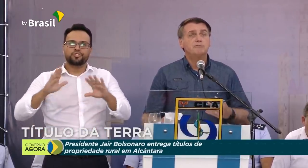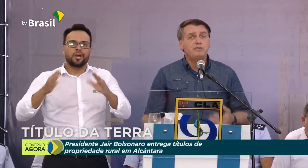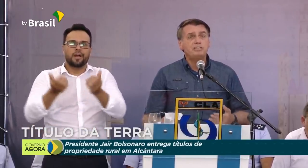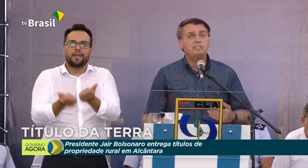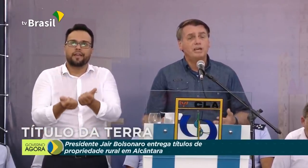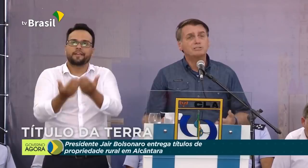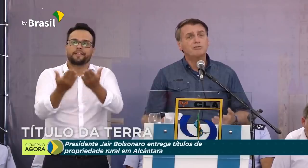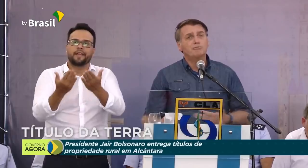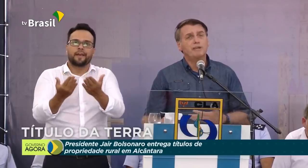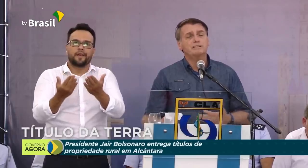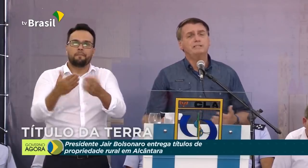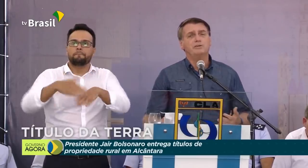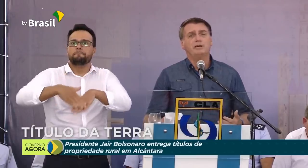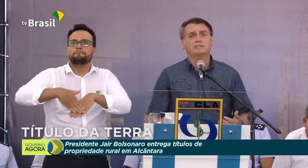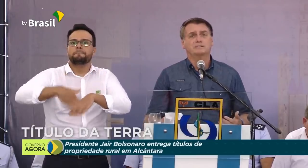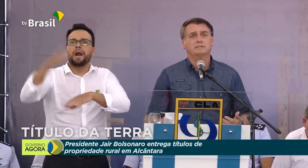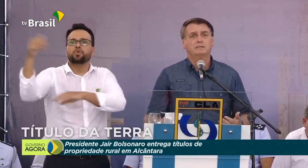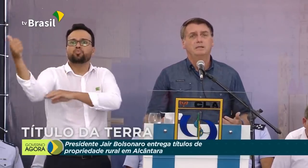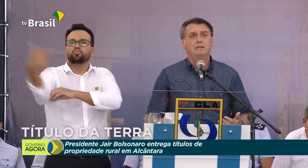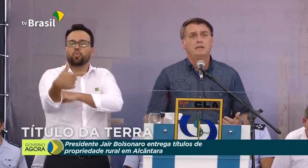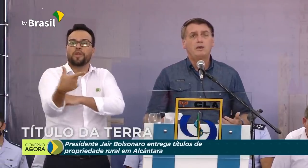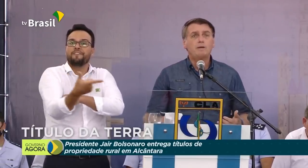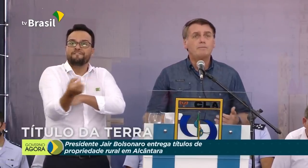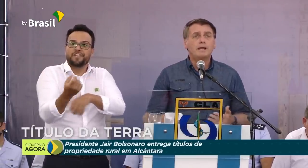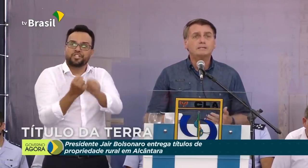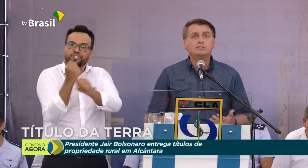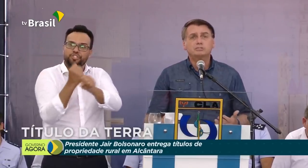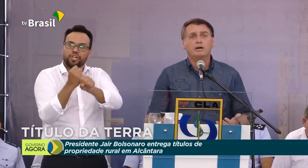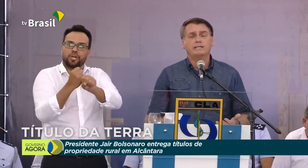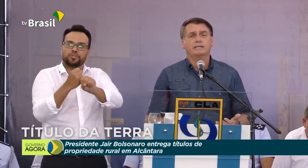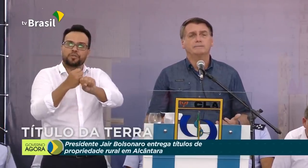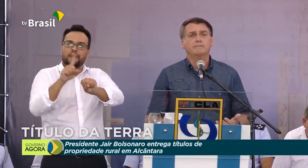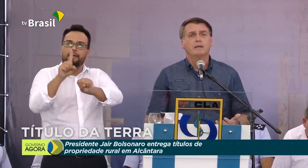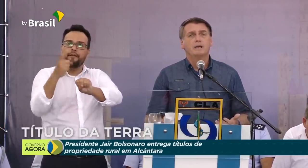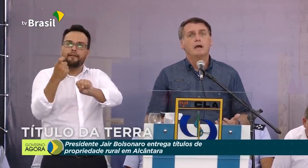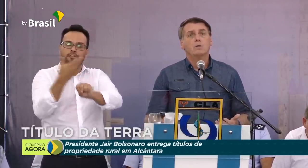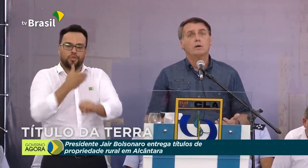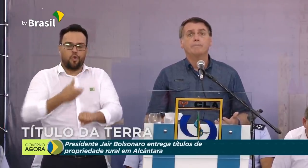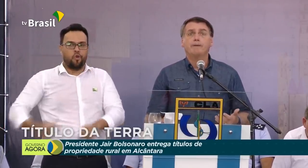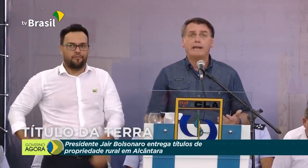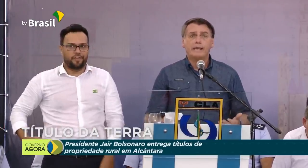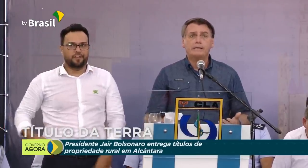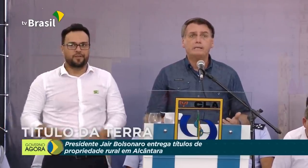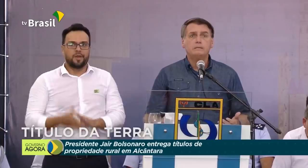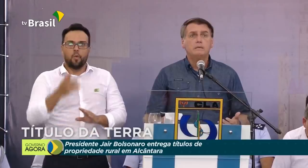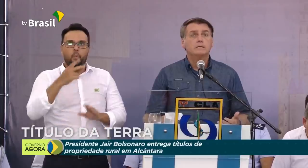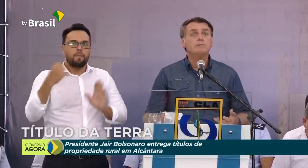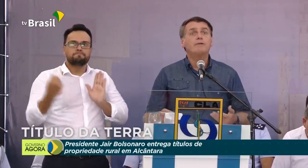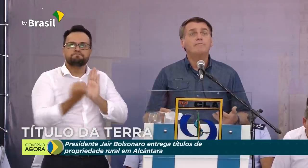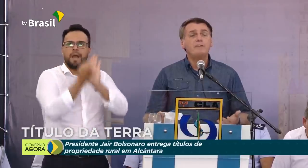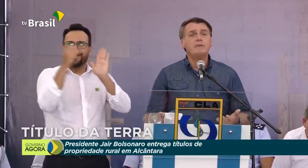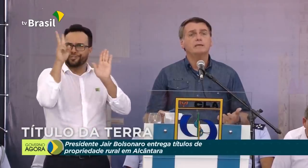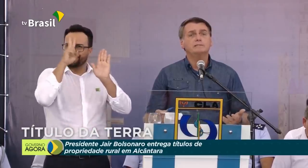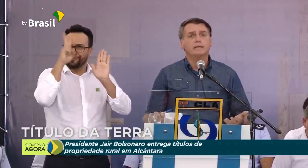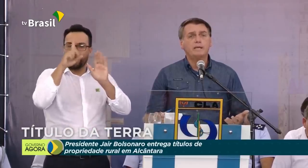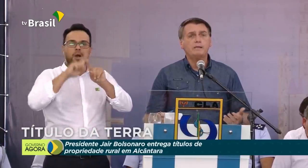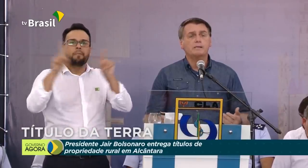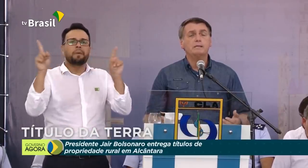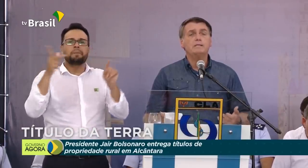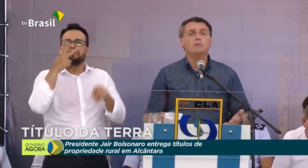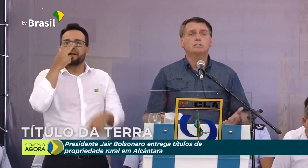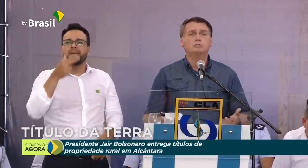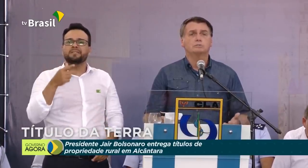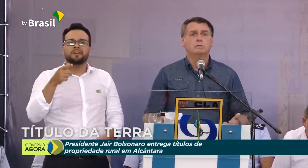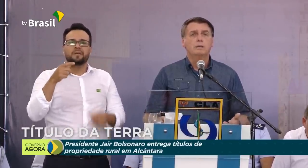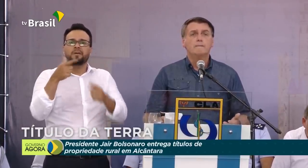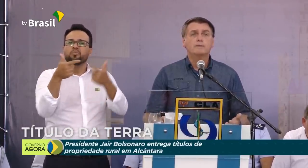que 20 anos de governos anteriores. É uma marca histórica. Agora, parece que não havia interesse em